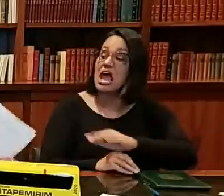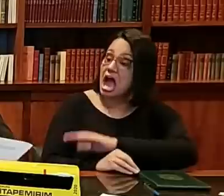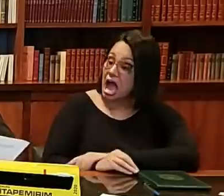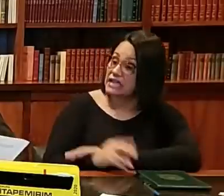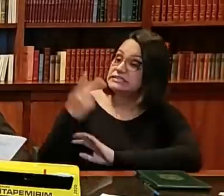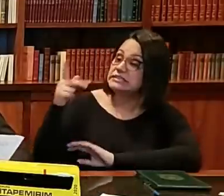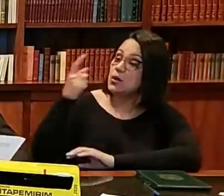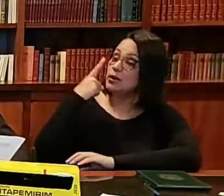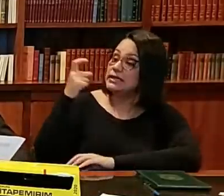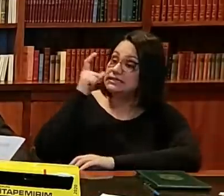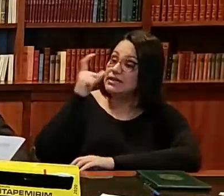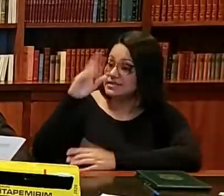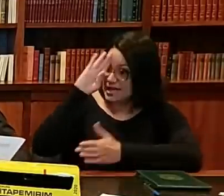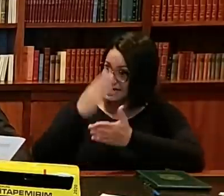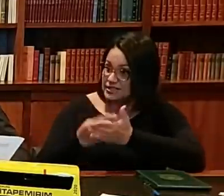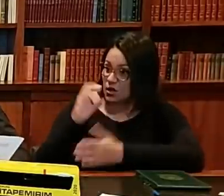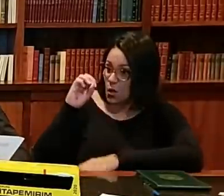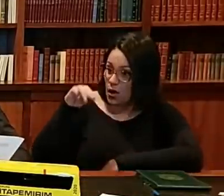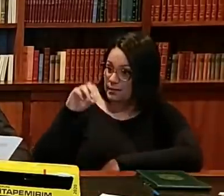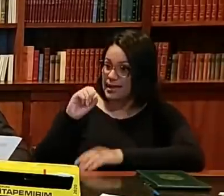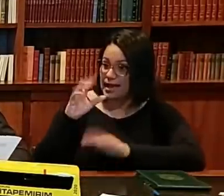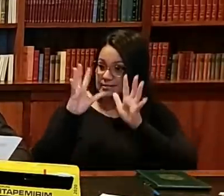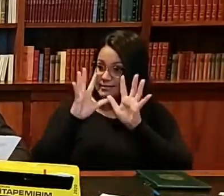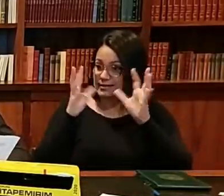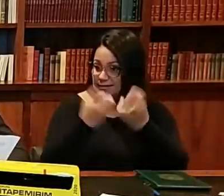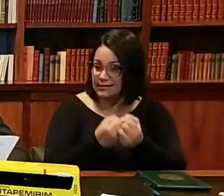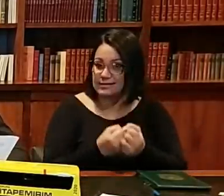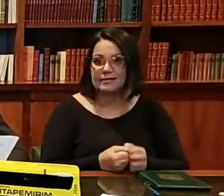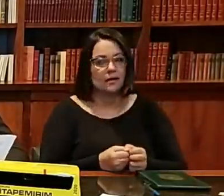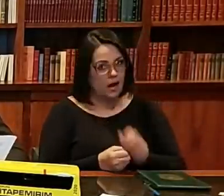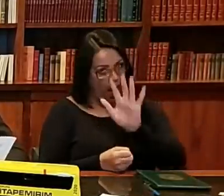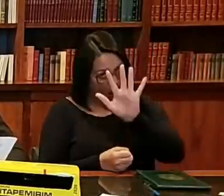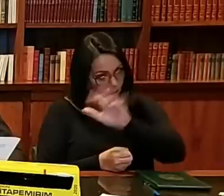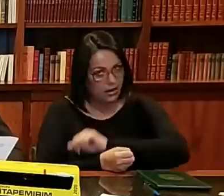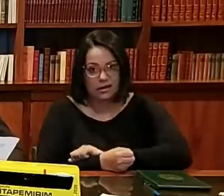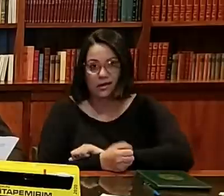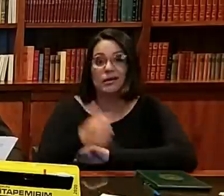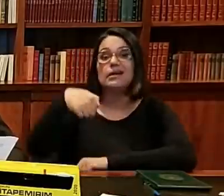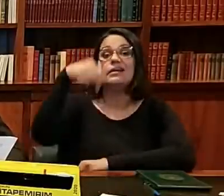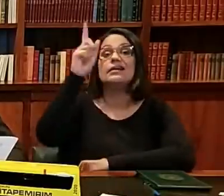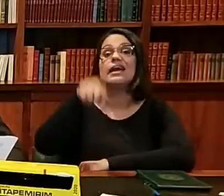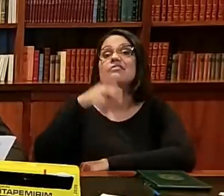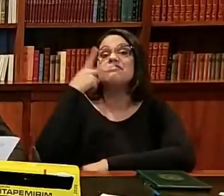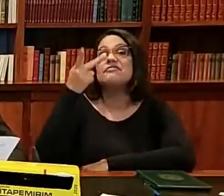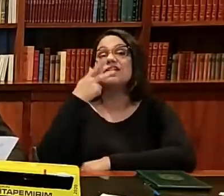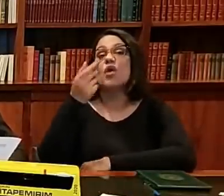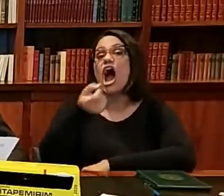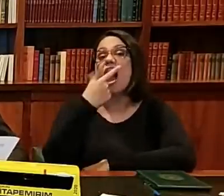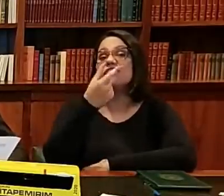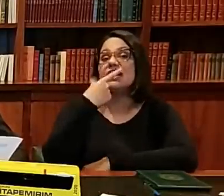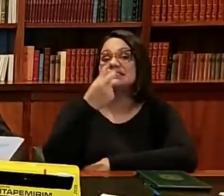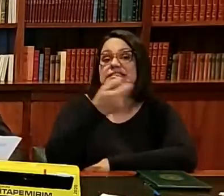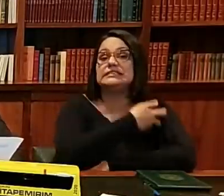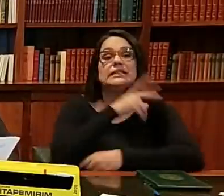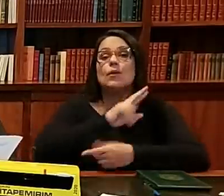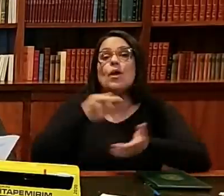quando interessa, você acredita na OMS. Quando não interessa, você critica. Bem, olha só. Quem falou primeiramente que a vacina não tinha